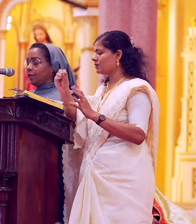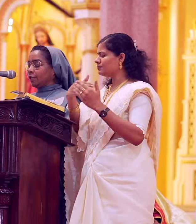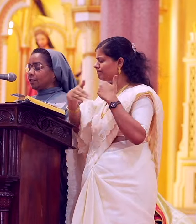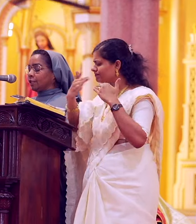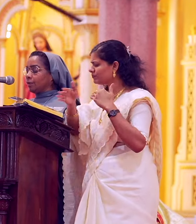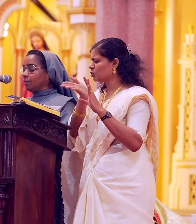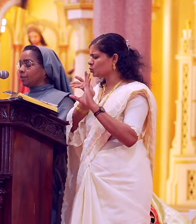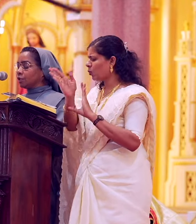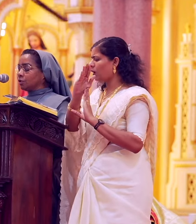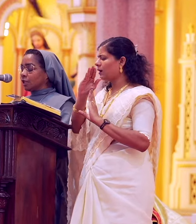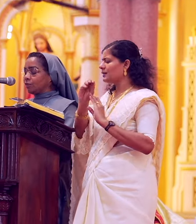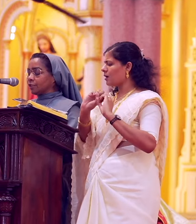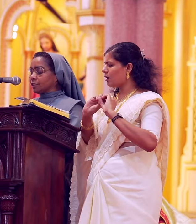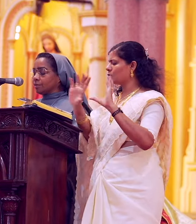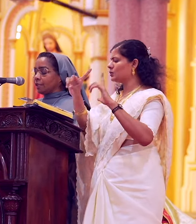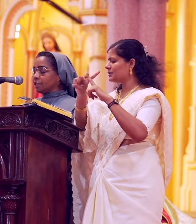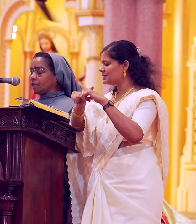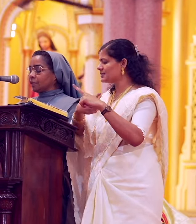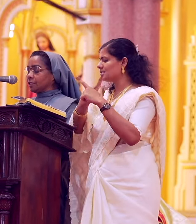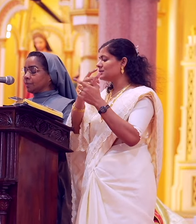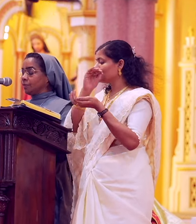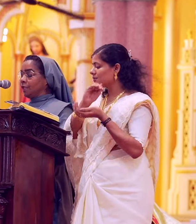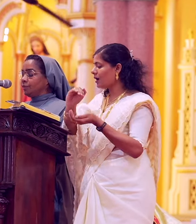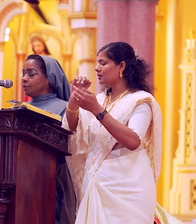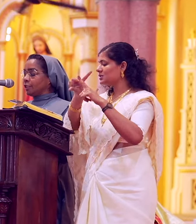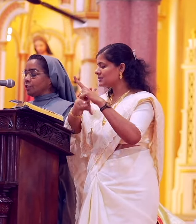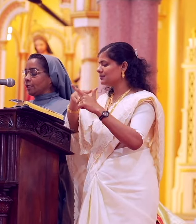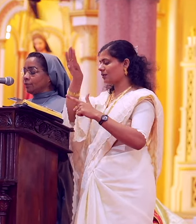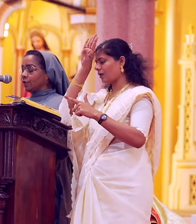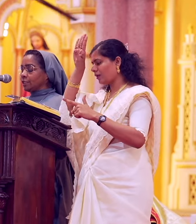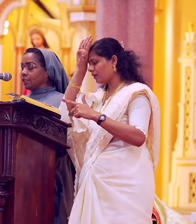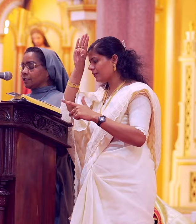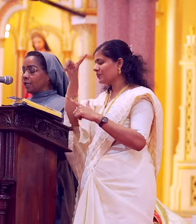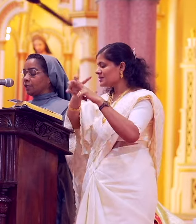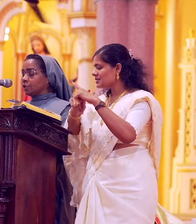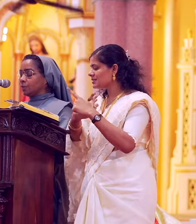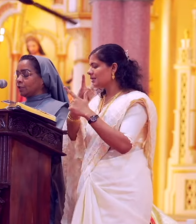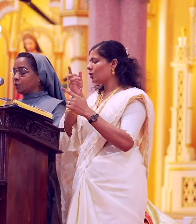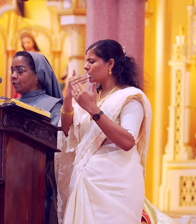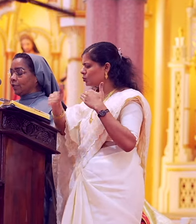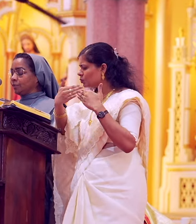സെദക്കിയായുടെ ഭരണത്തിന്റെ 11-ാം വർഷം 5-ാം മാസം ജെറുസലം നിവാസികൾ